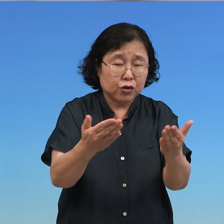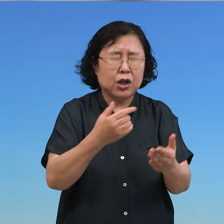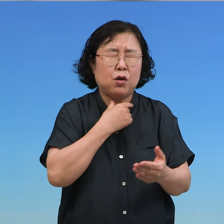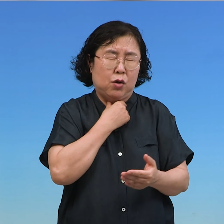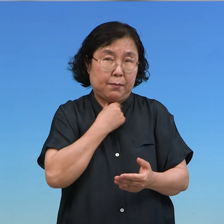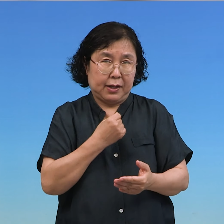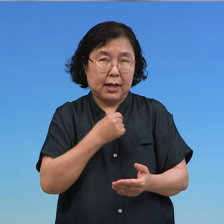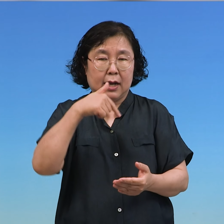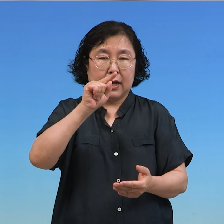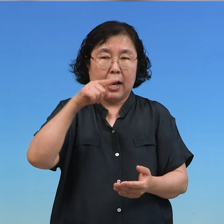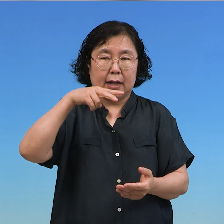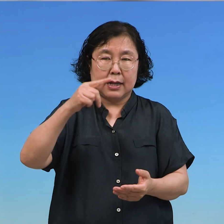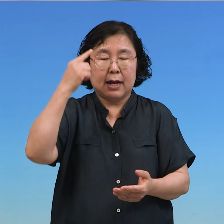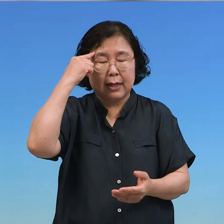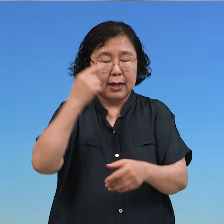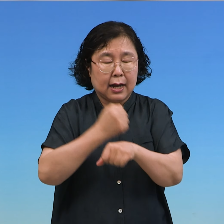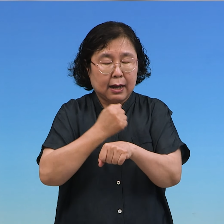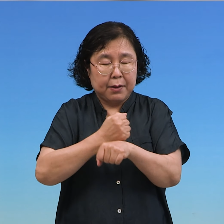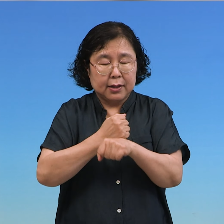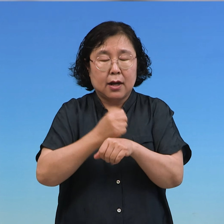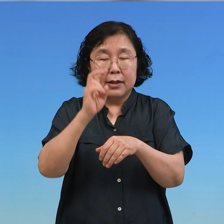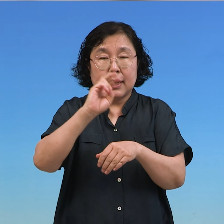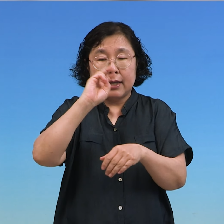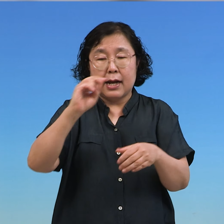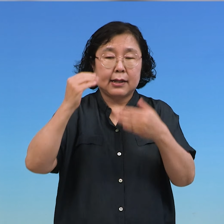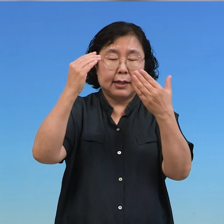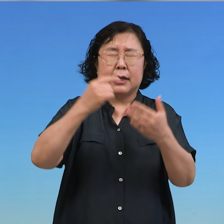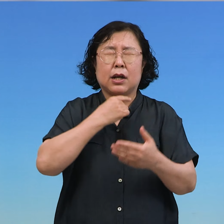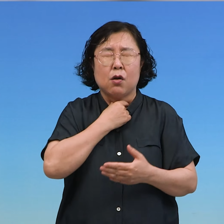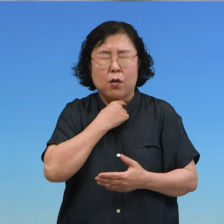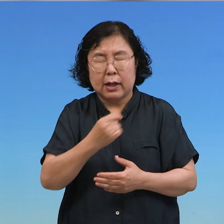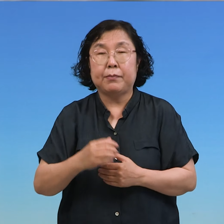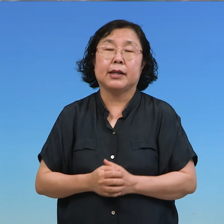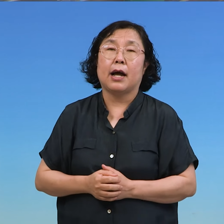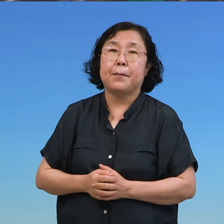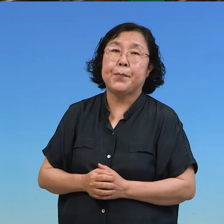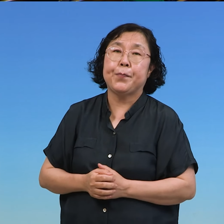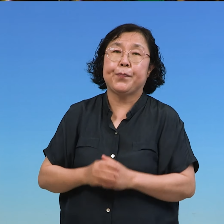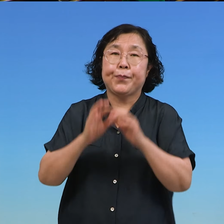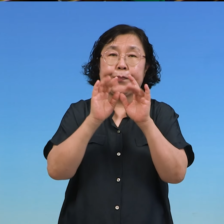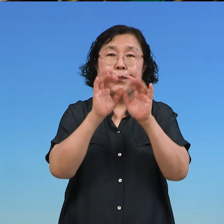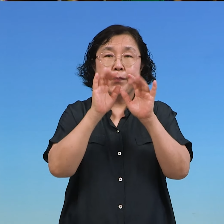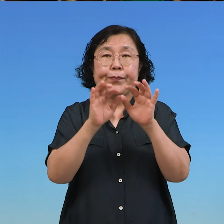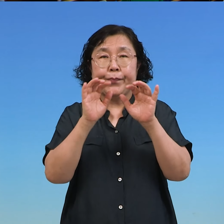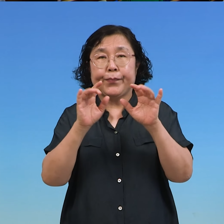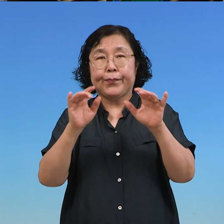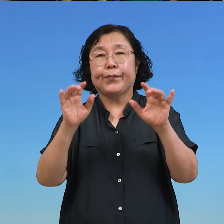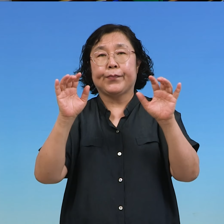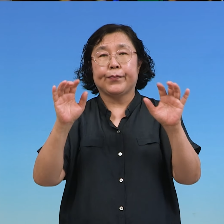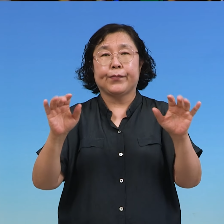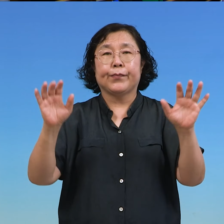가사를 생각하시면서 우리 한번 이 찬양 같이 불러봅니다 주님 말씀하시면